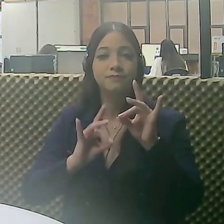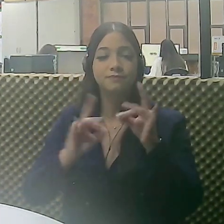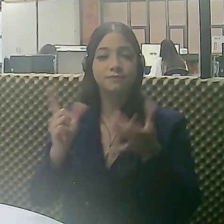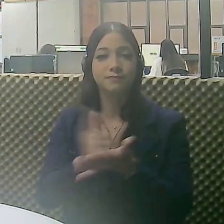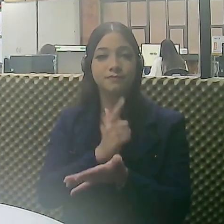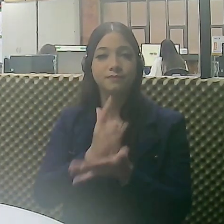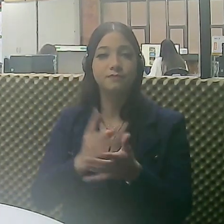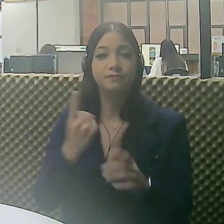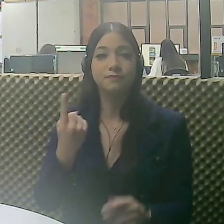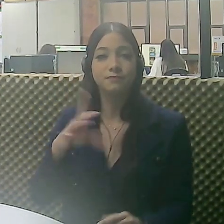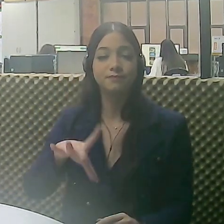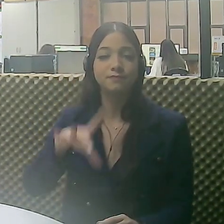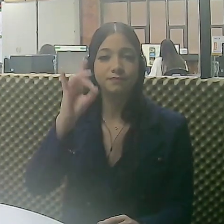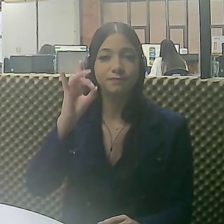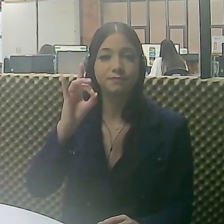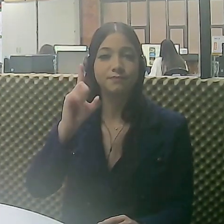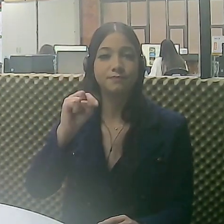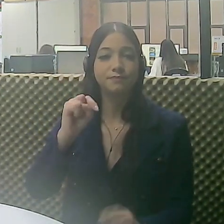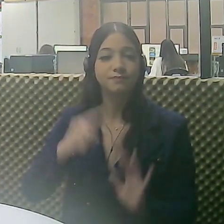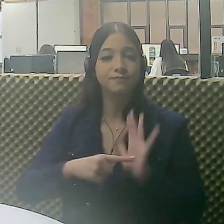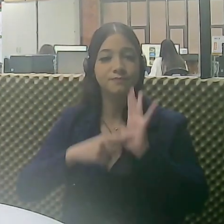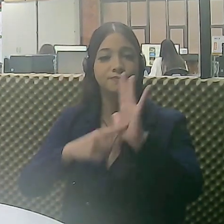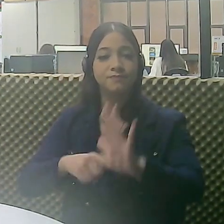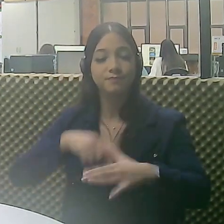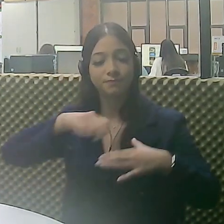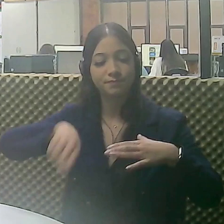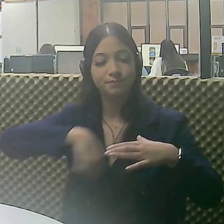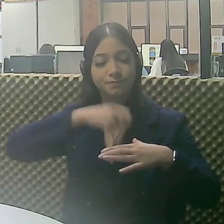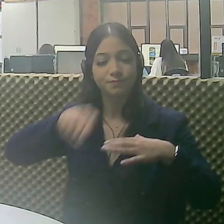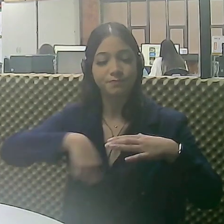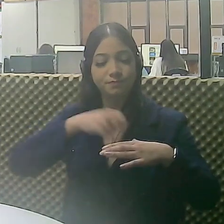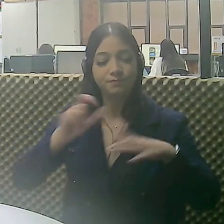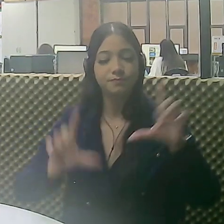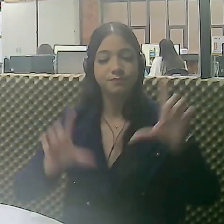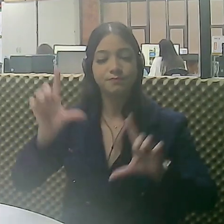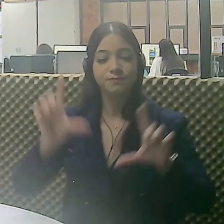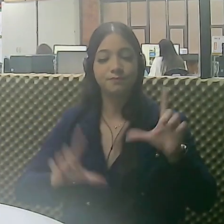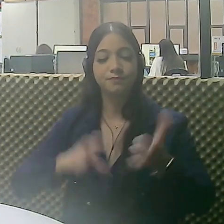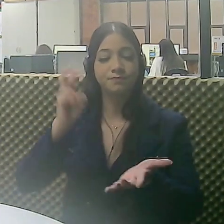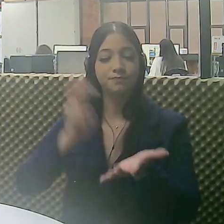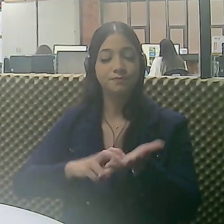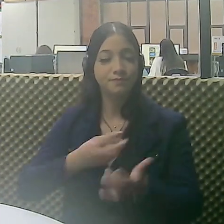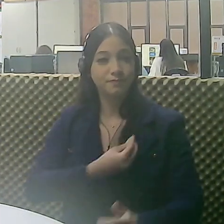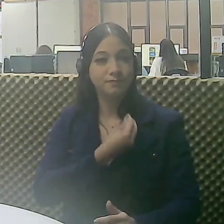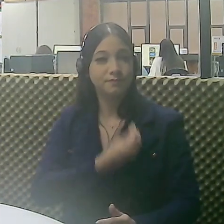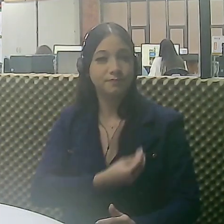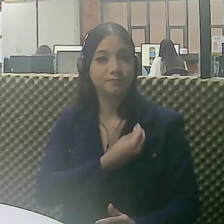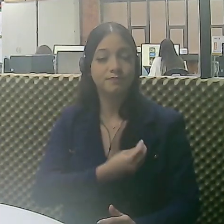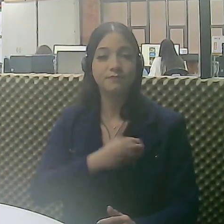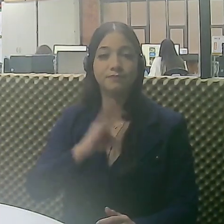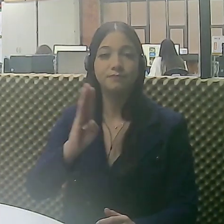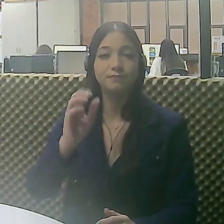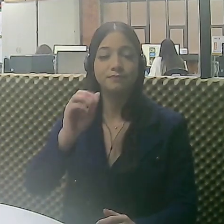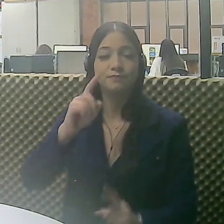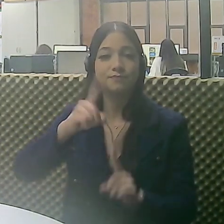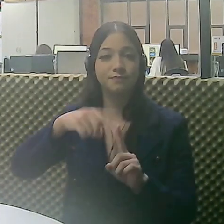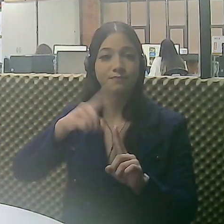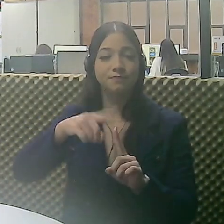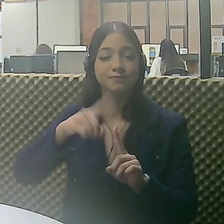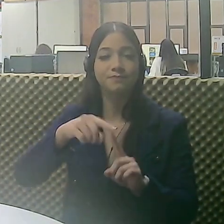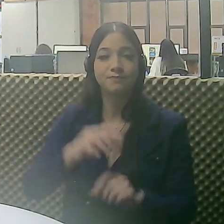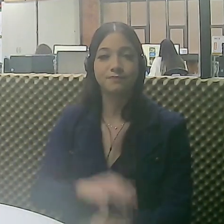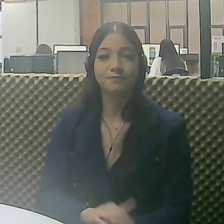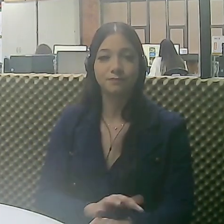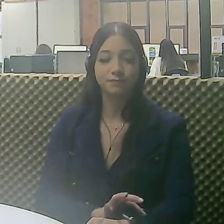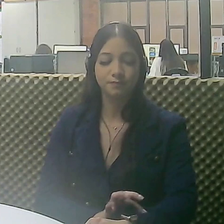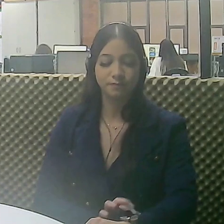virtual, uma das receitas será escolhida para ser preparada pelo participante ao vivo no programa Manhã Total da TV